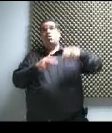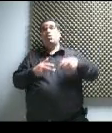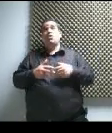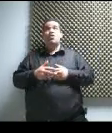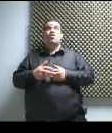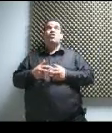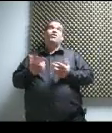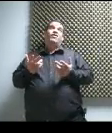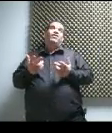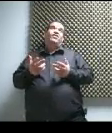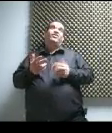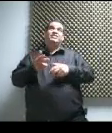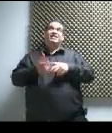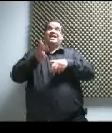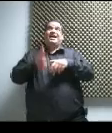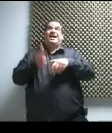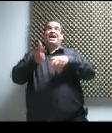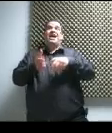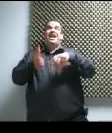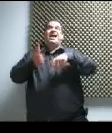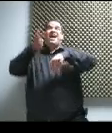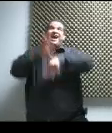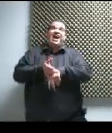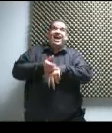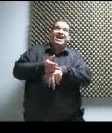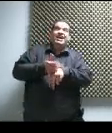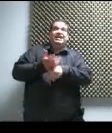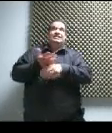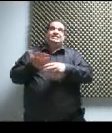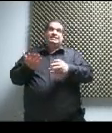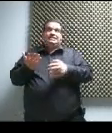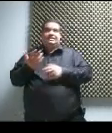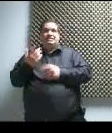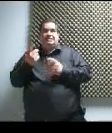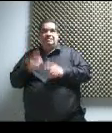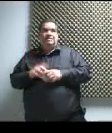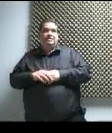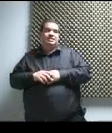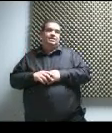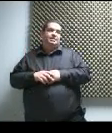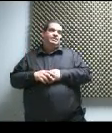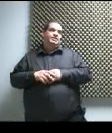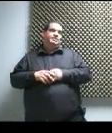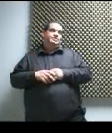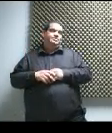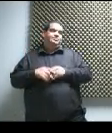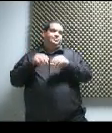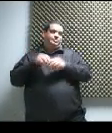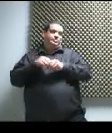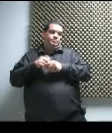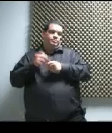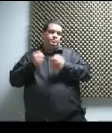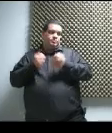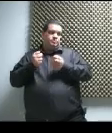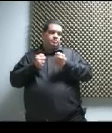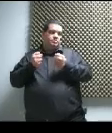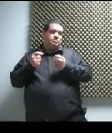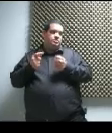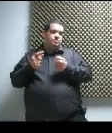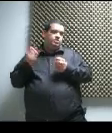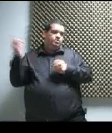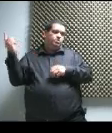de ti. Sin bailar, sin musiquita, sin cosas que te obliga. No, no, es que en un momento pienso que si me quedo en el carro quietecita y